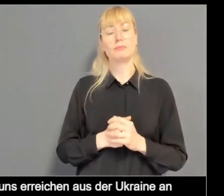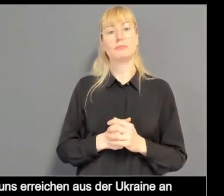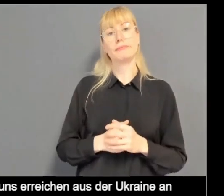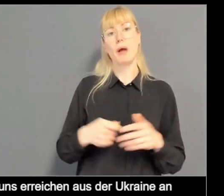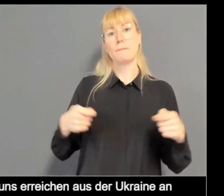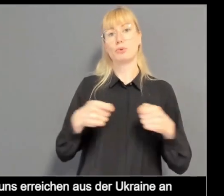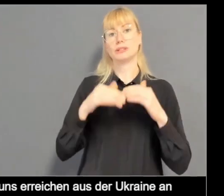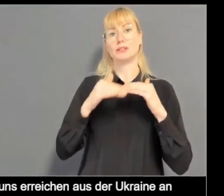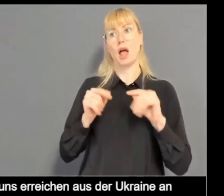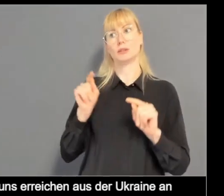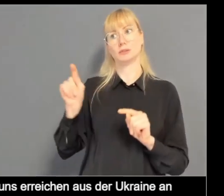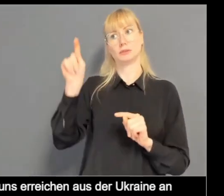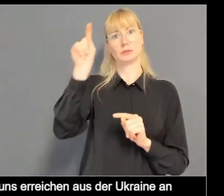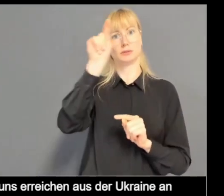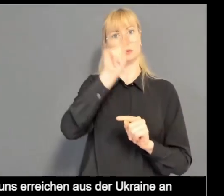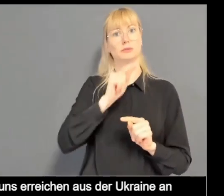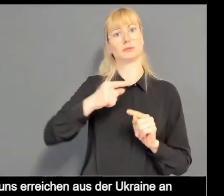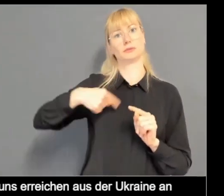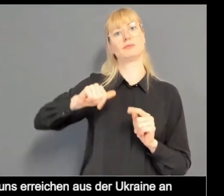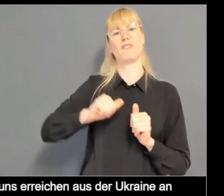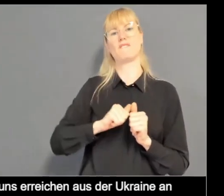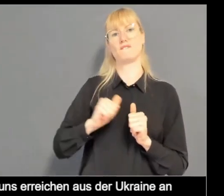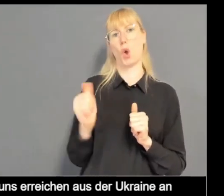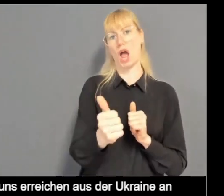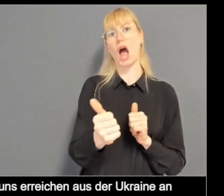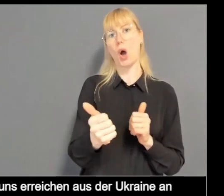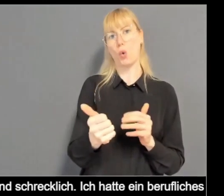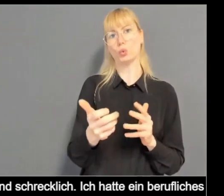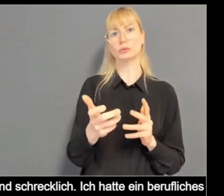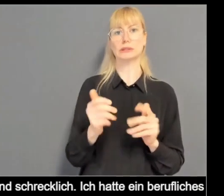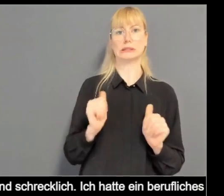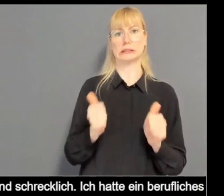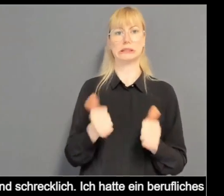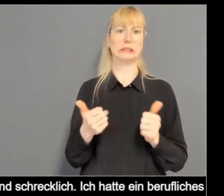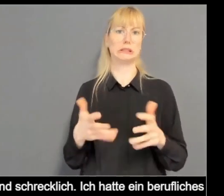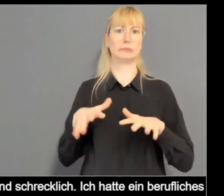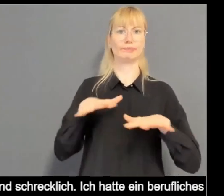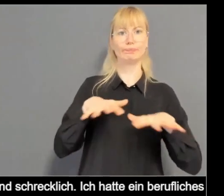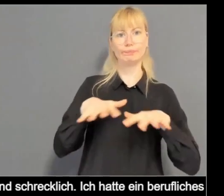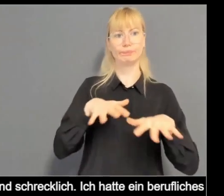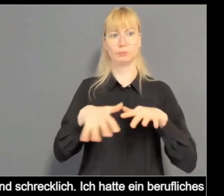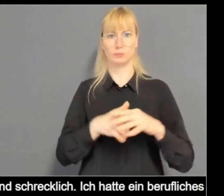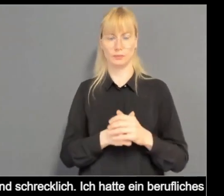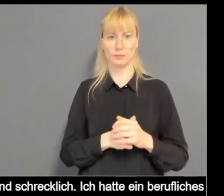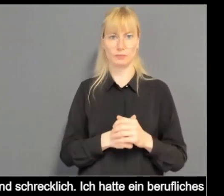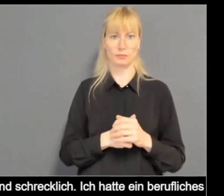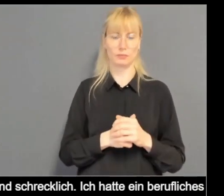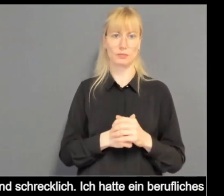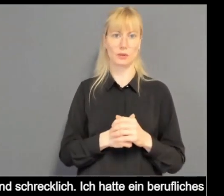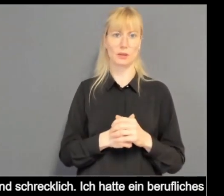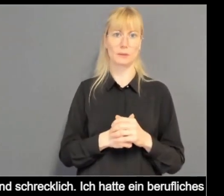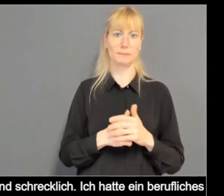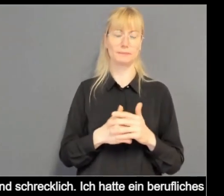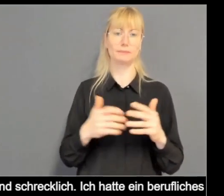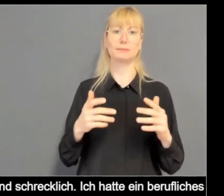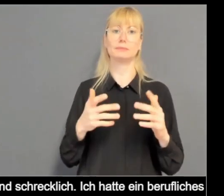dreifachen Ansatz, sind damit auch verglichen mit den anderen Bundesländern recht schnell mit den Vorstellungen, die wir haben.